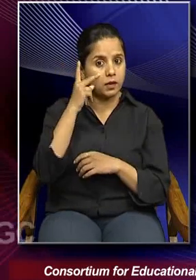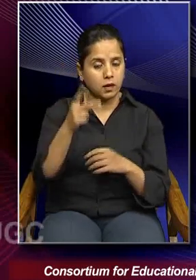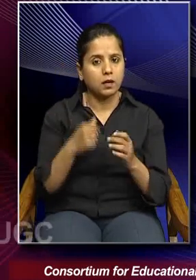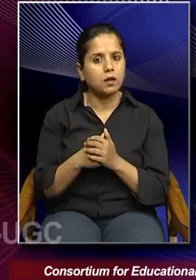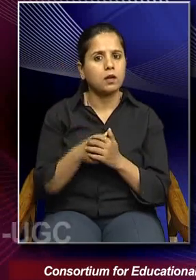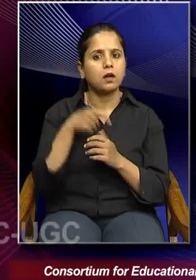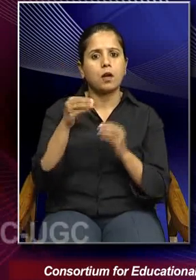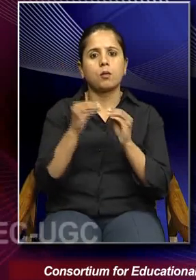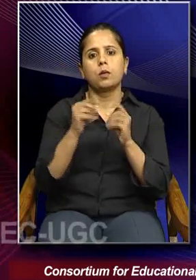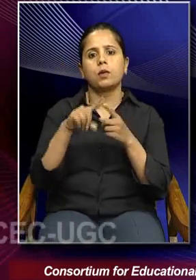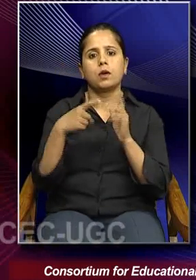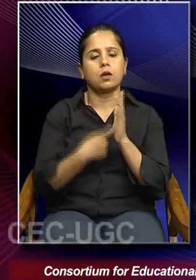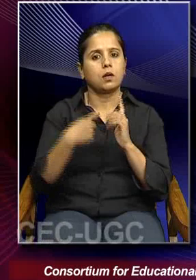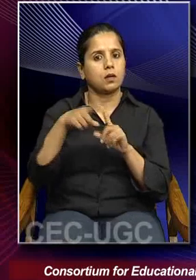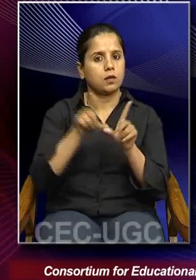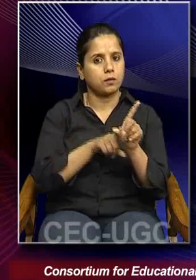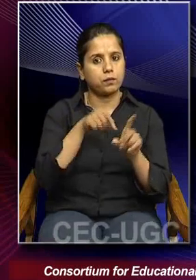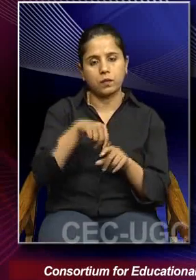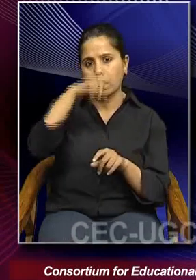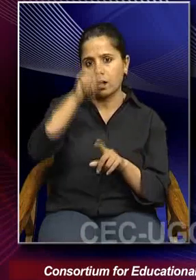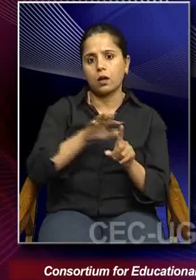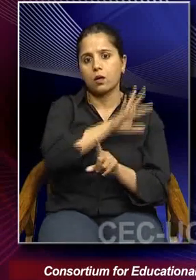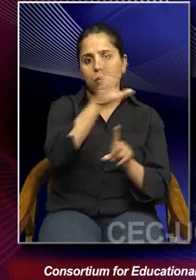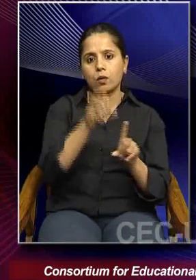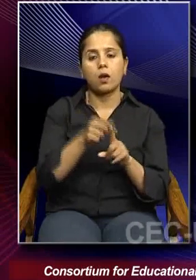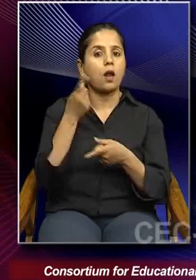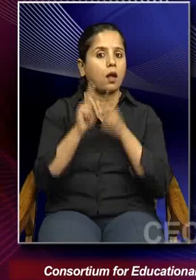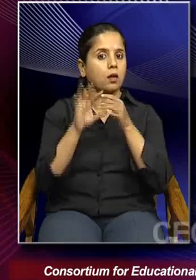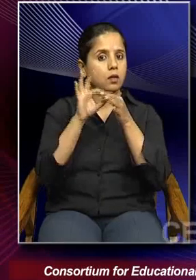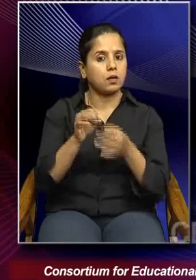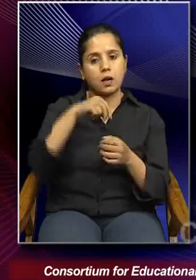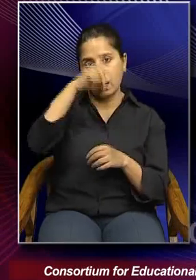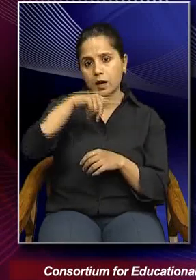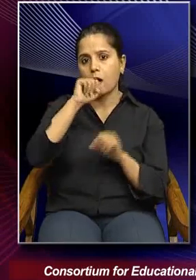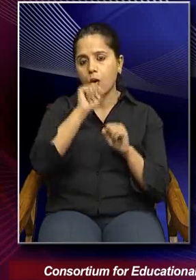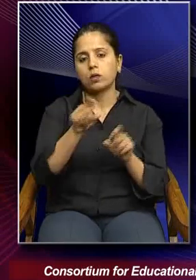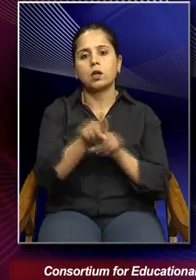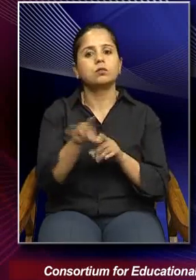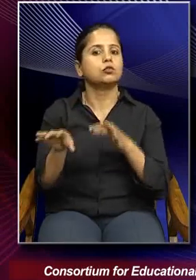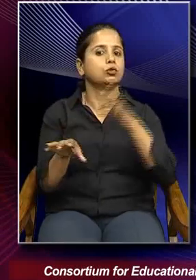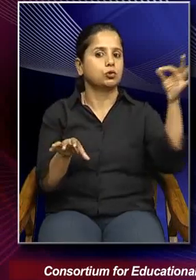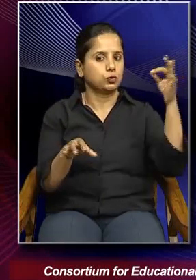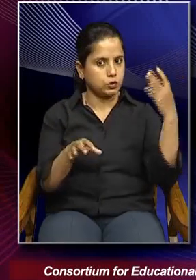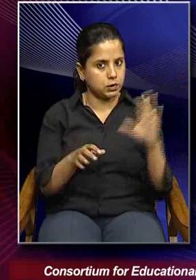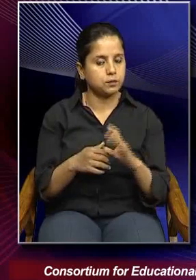बड़कालय में भारतीय संस्कृति वह साहित्य विषय के अध्यापन हेतु की गई